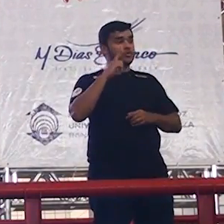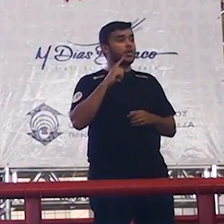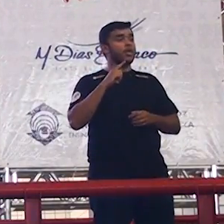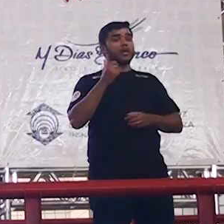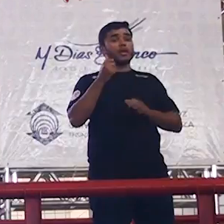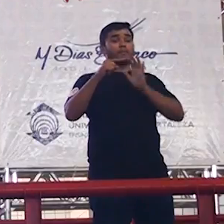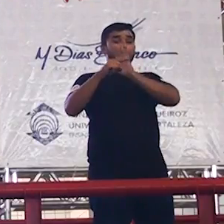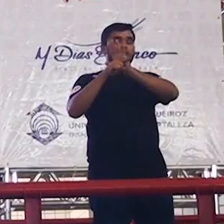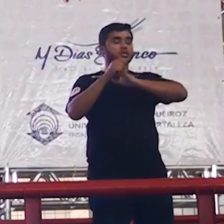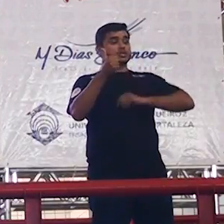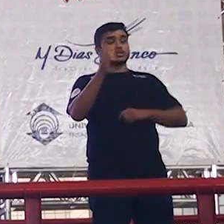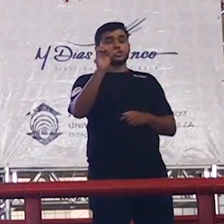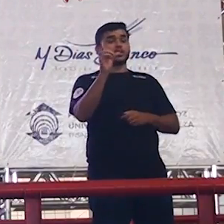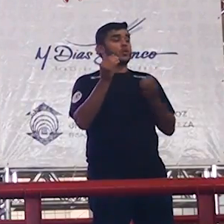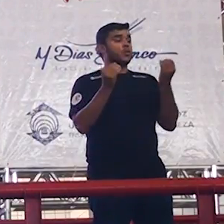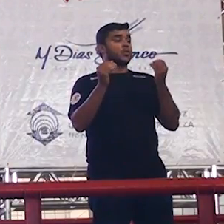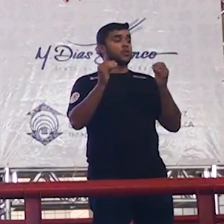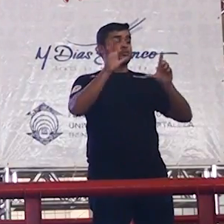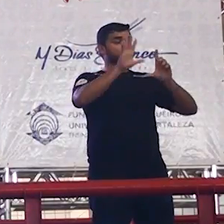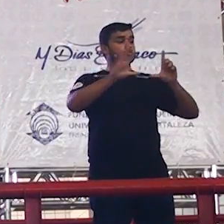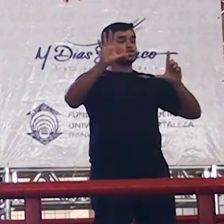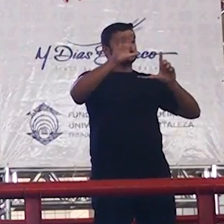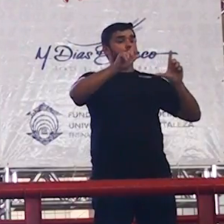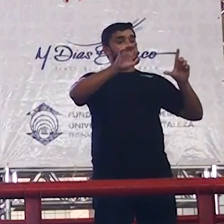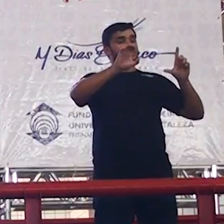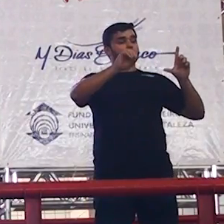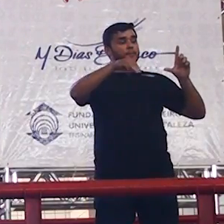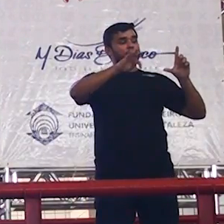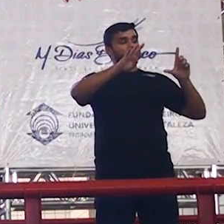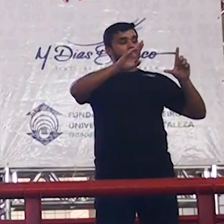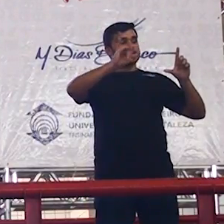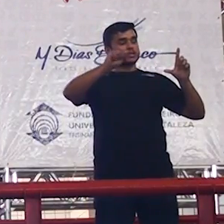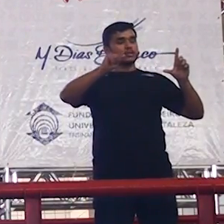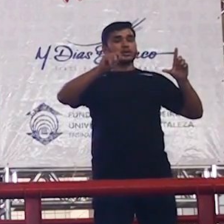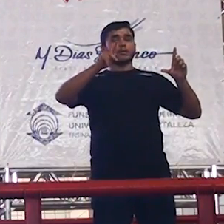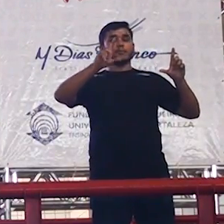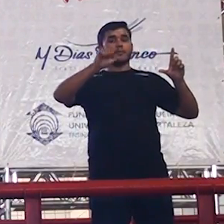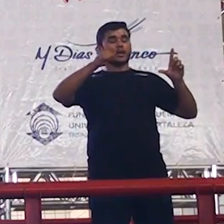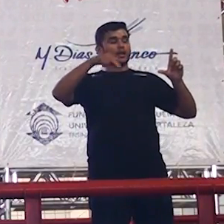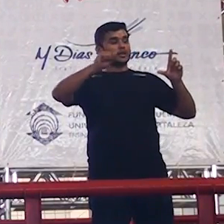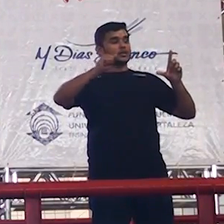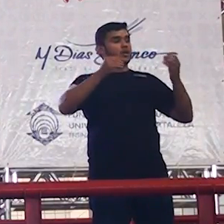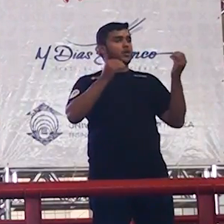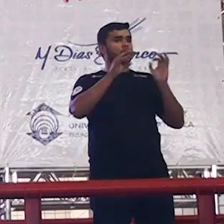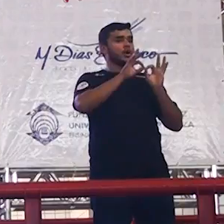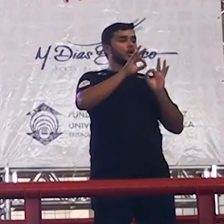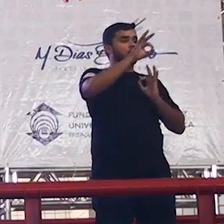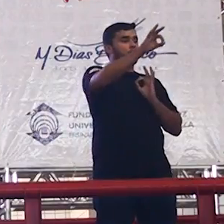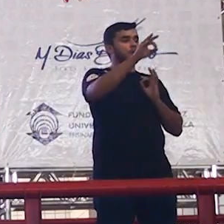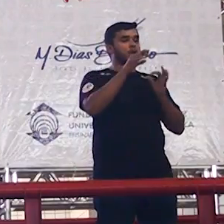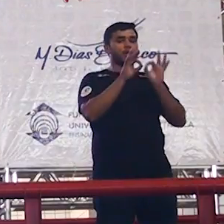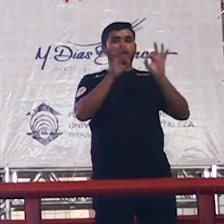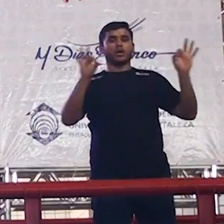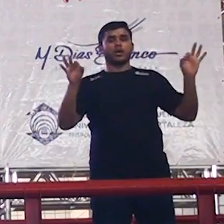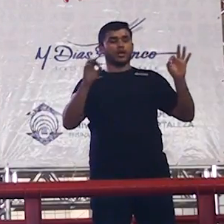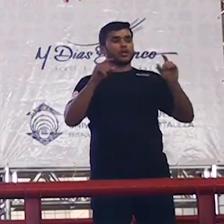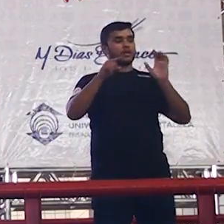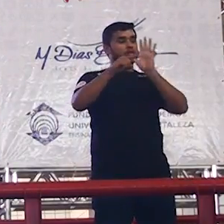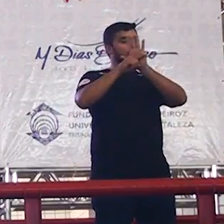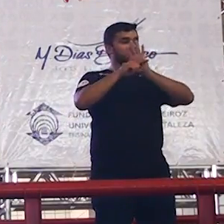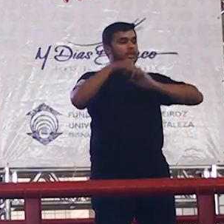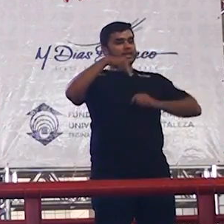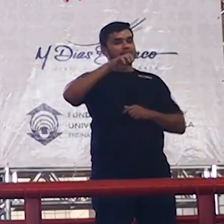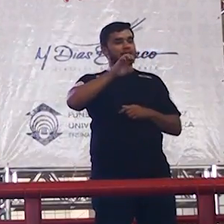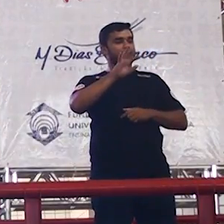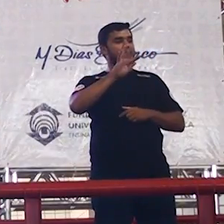em geometria plana não trabalhamos com distâncias negativas. Só